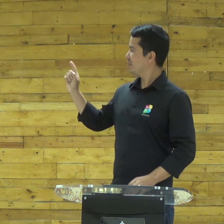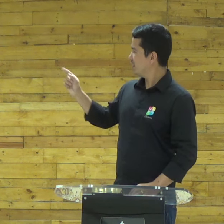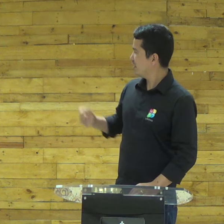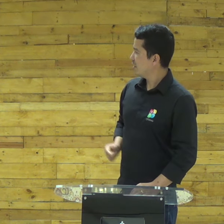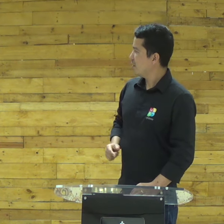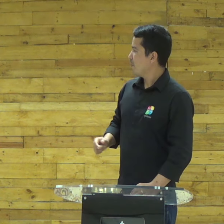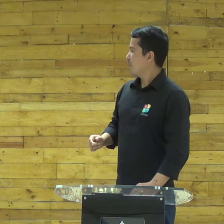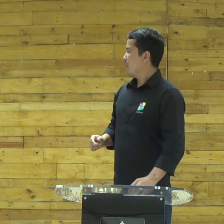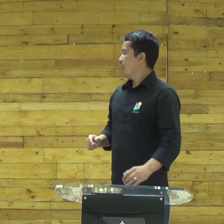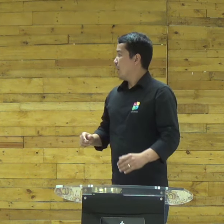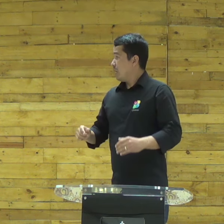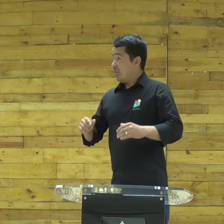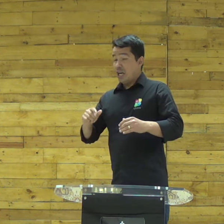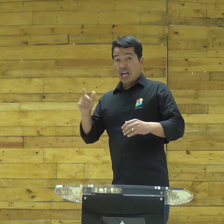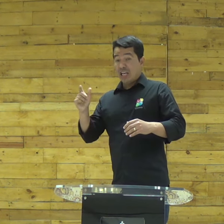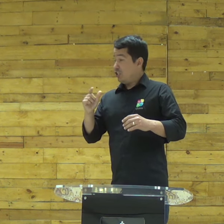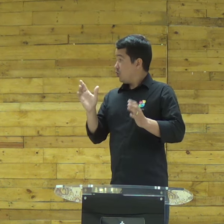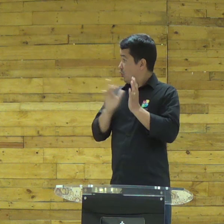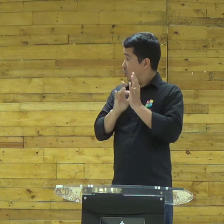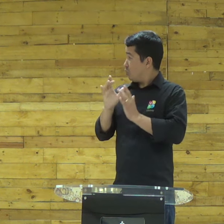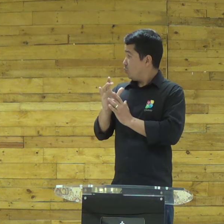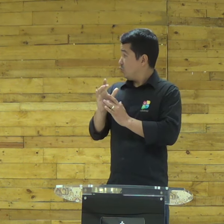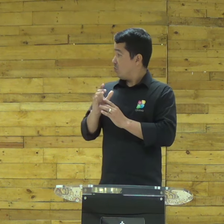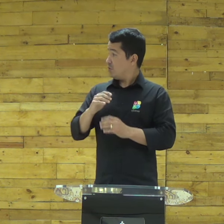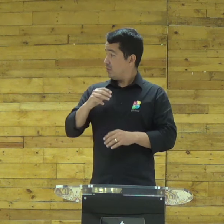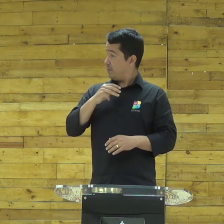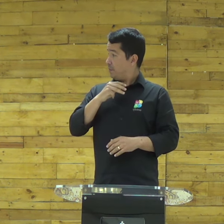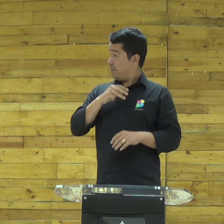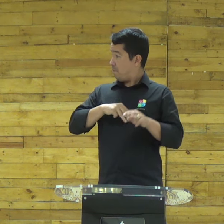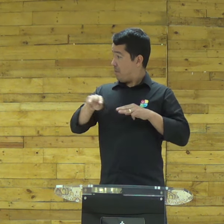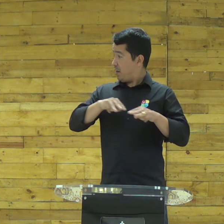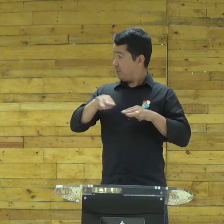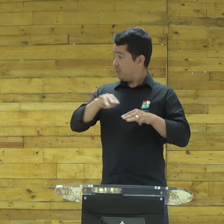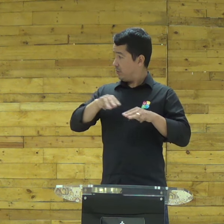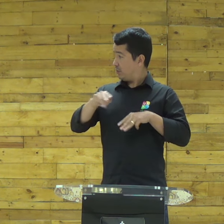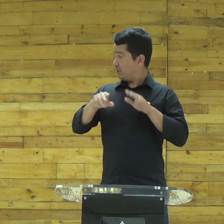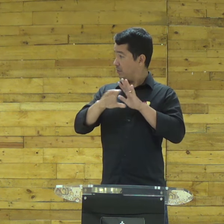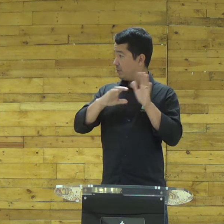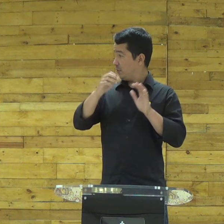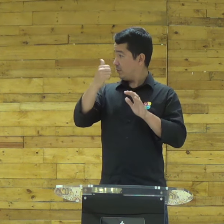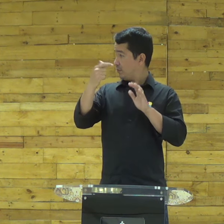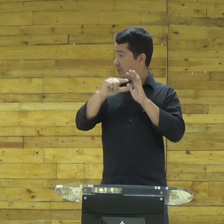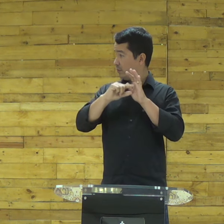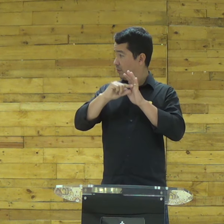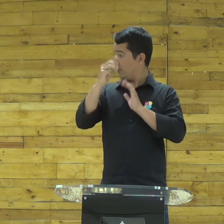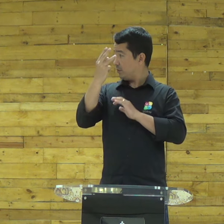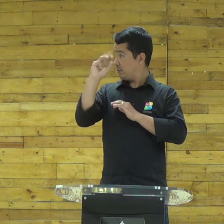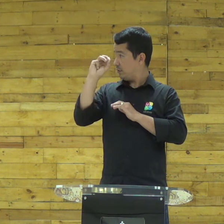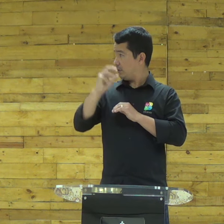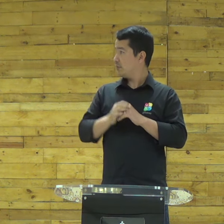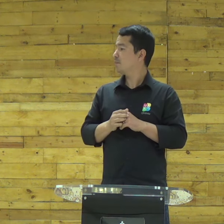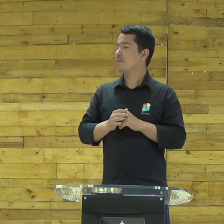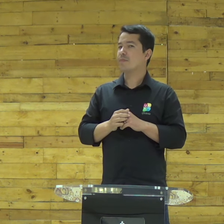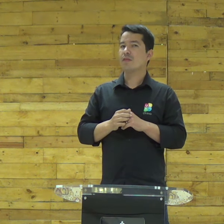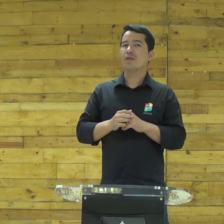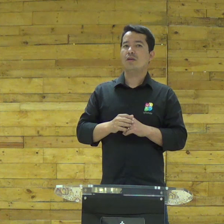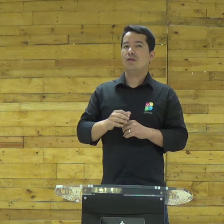muito lindo Jesus disse em Marcos Capítulo 12 Versículo